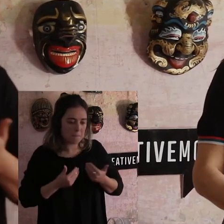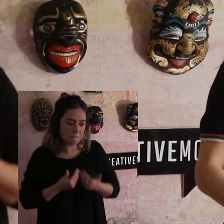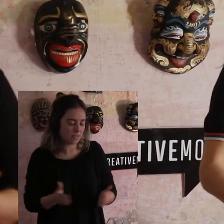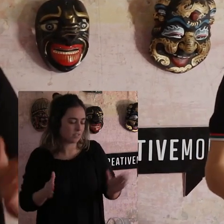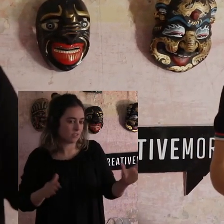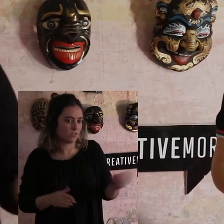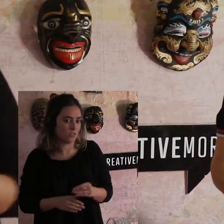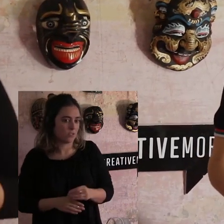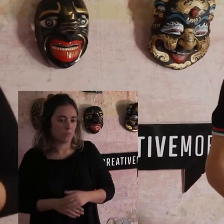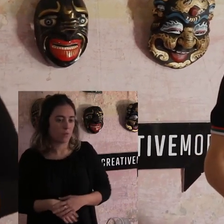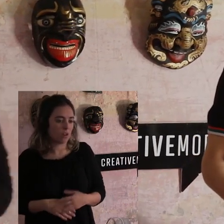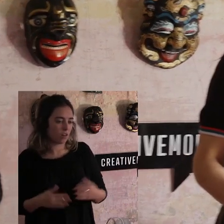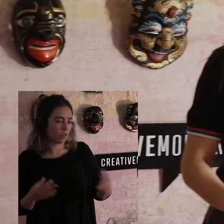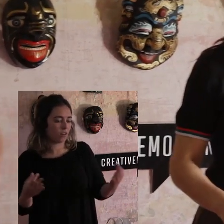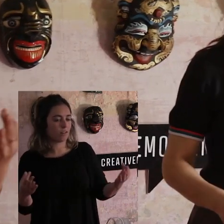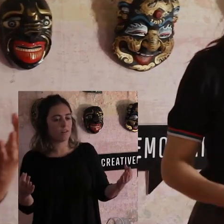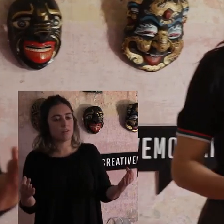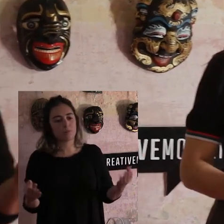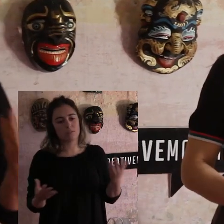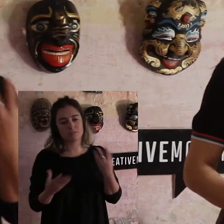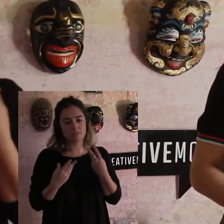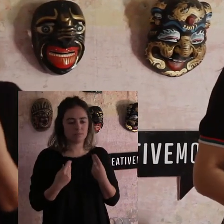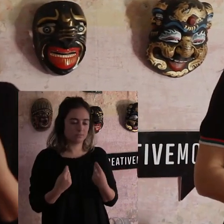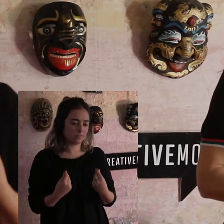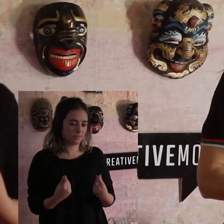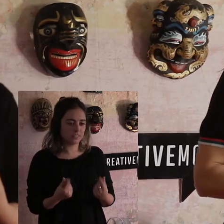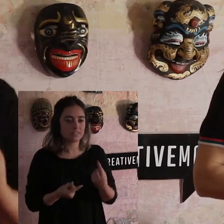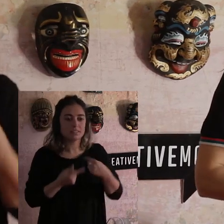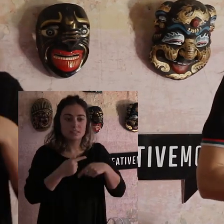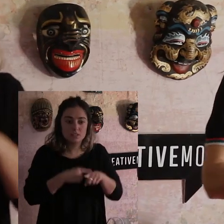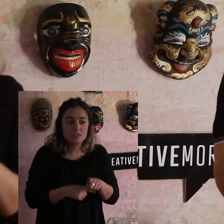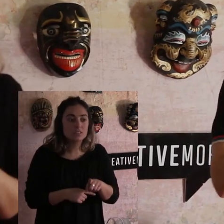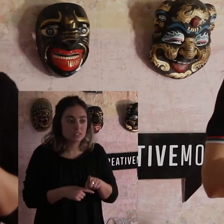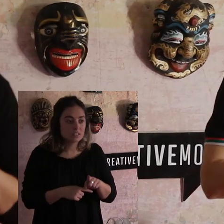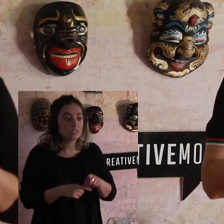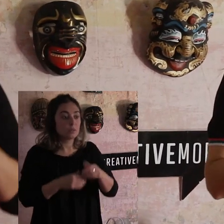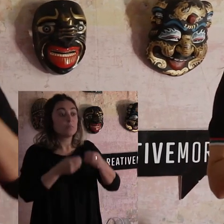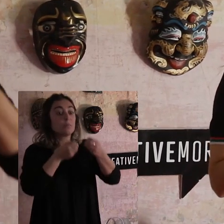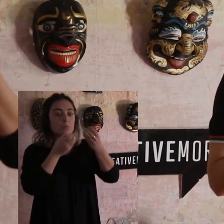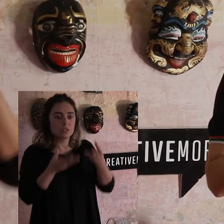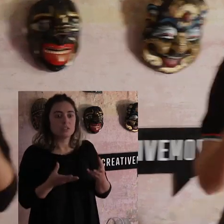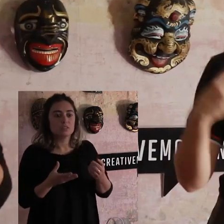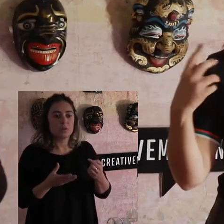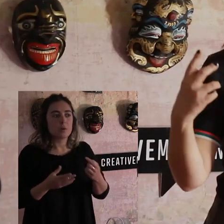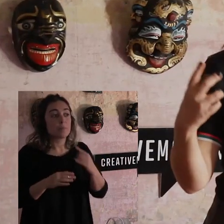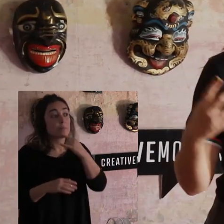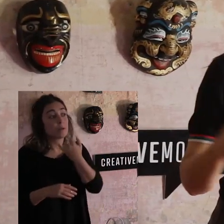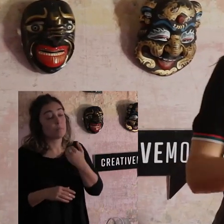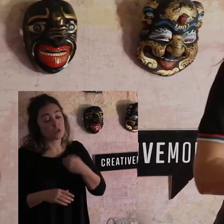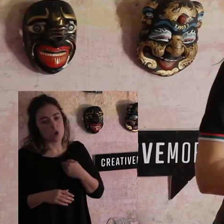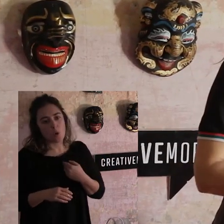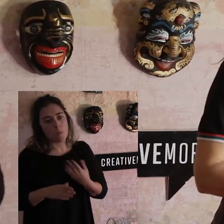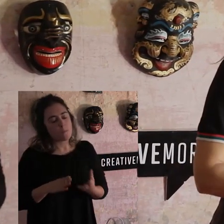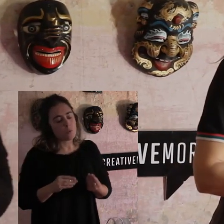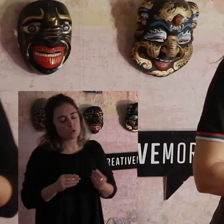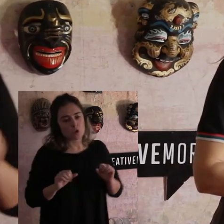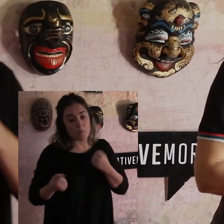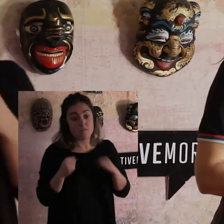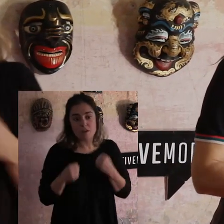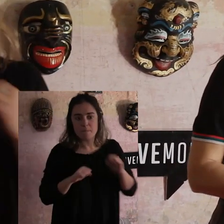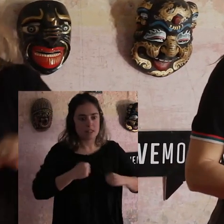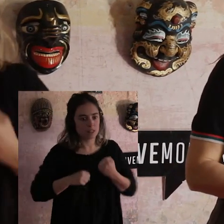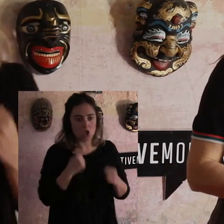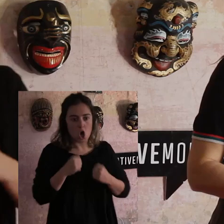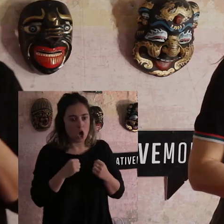Y ya es una seda, ¿sí? Entonces, por eso, por ejemplo, en mi caso, que soy mucho movimiento, hago origami,